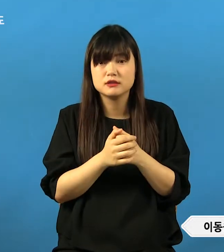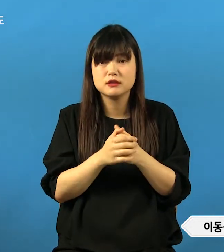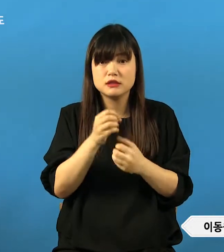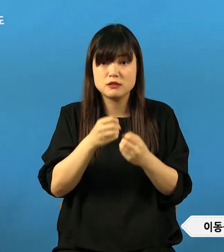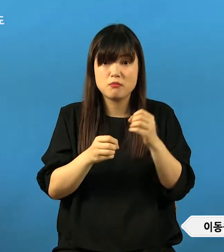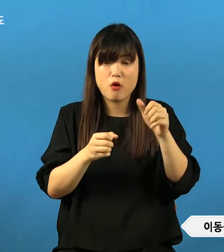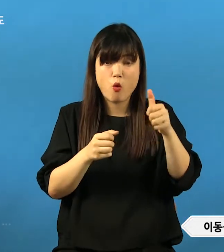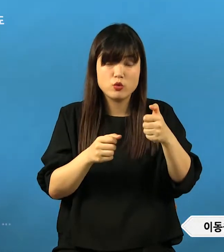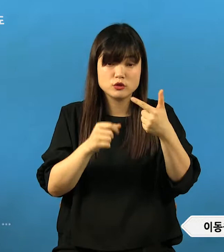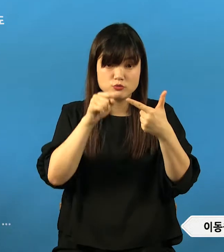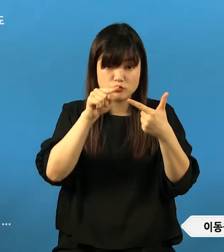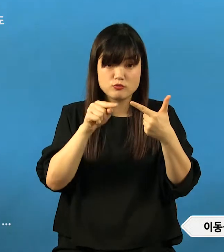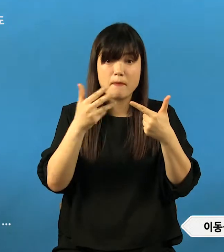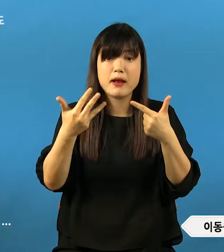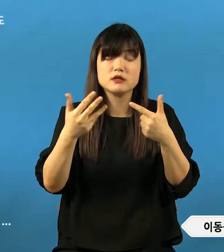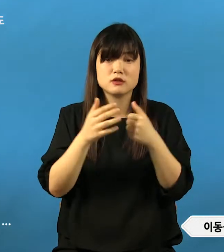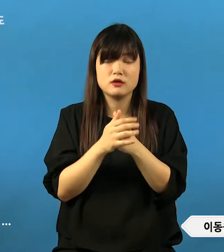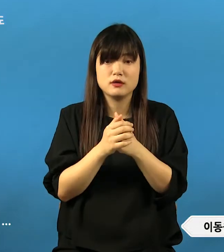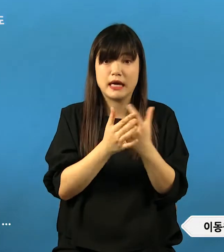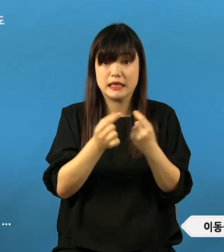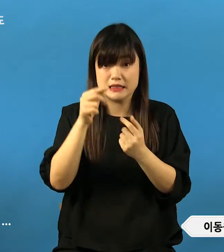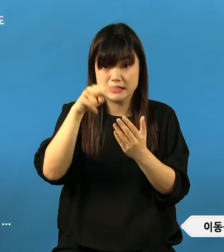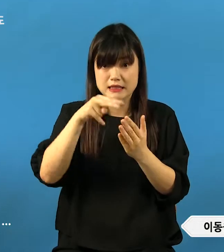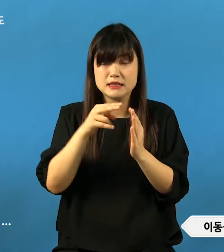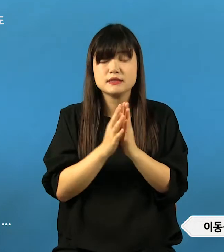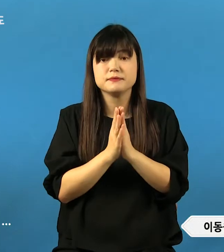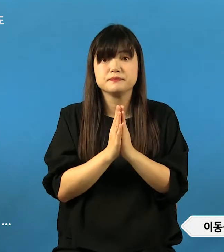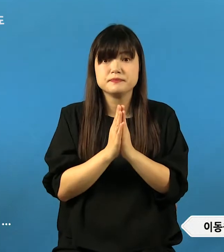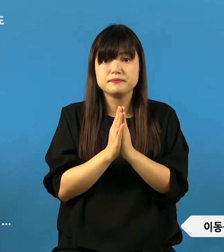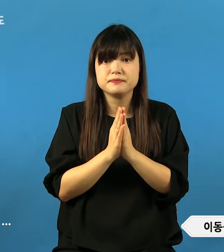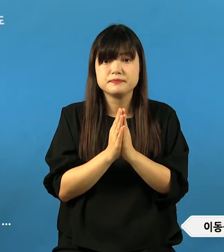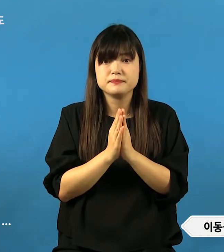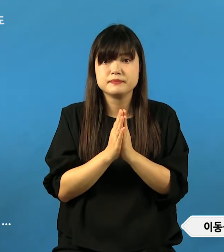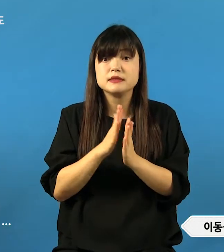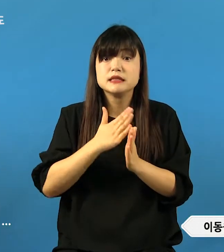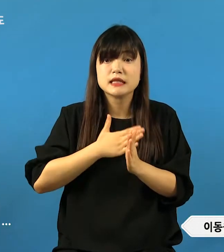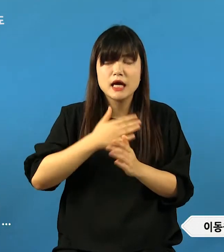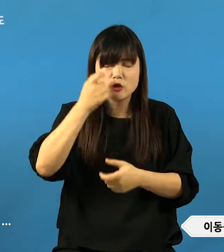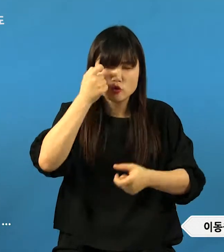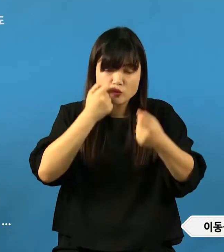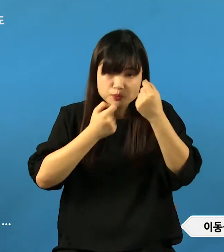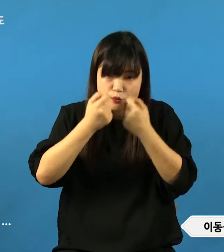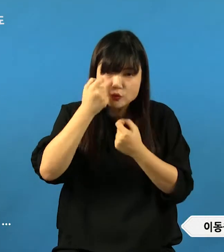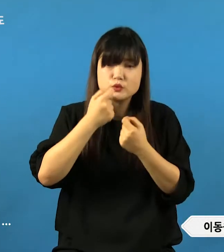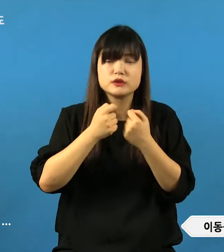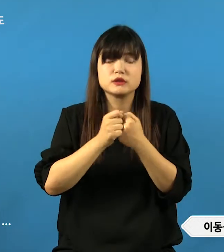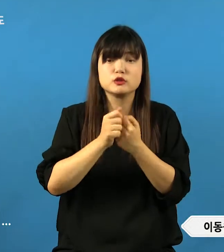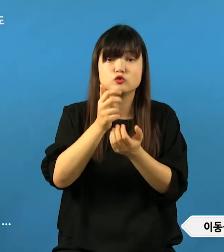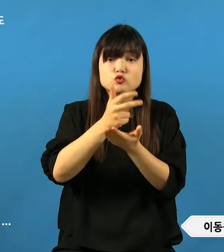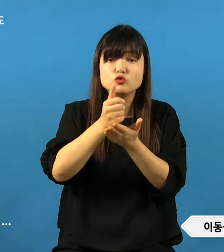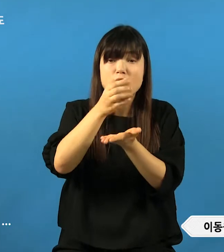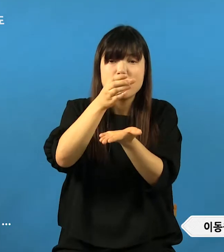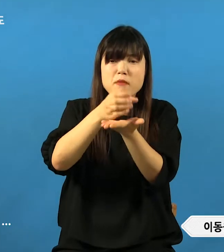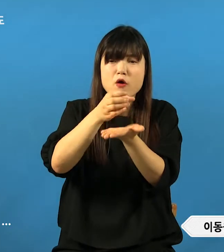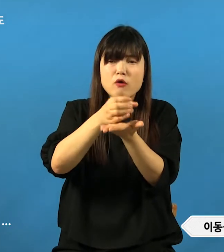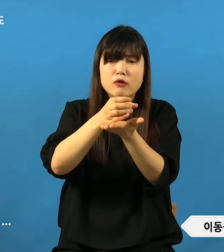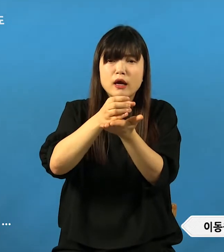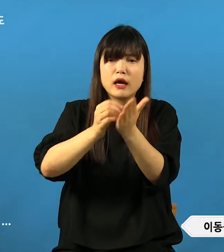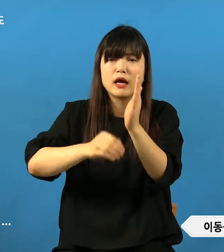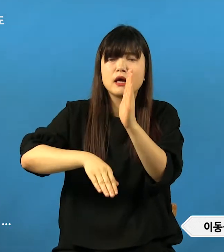56편 8절을 우리 큰 소리로 같이 읽습니다. 다 같이 시작. 나의 눈물을 주의